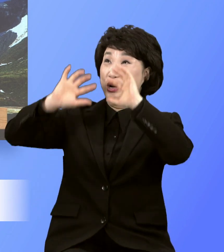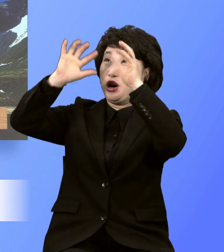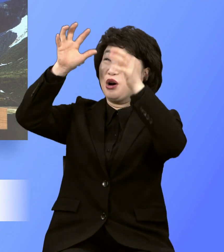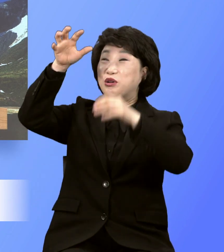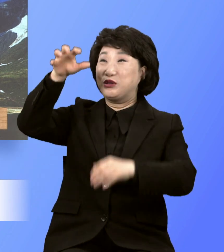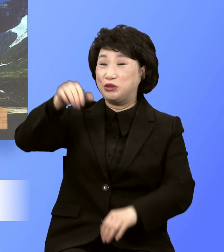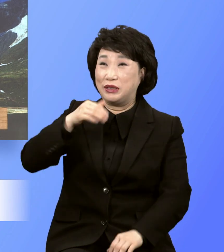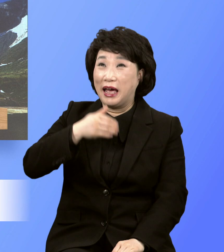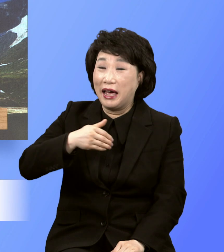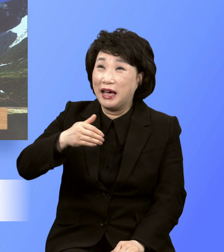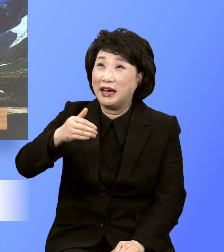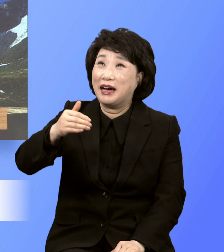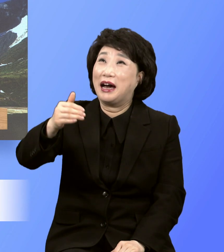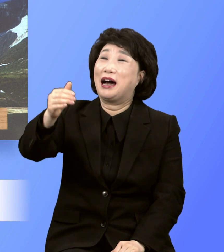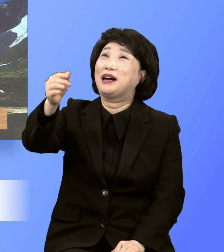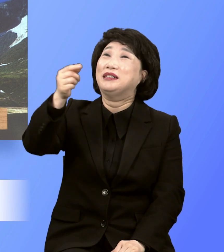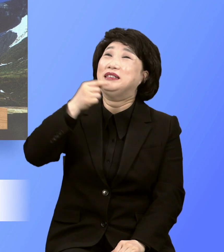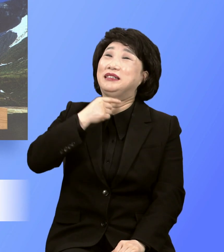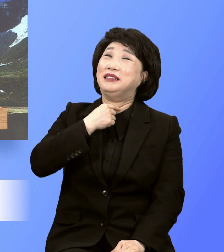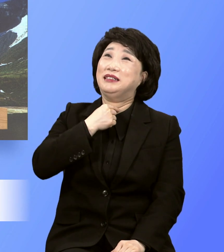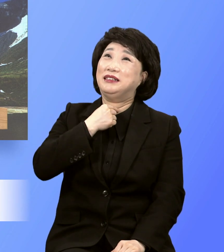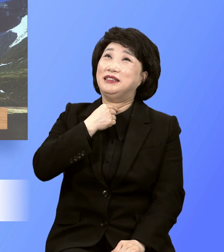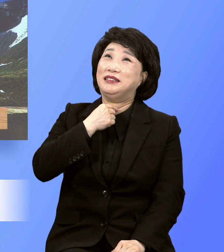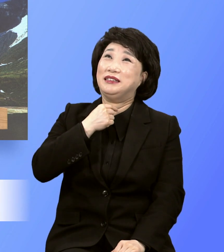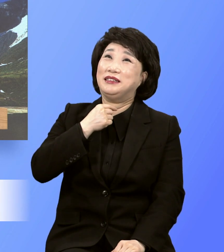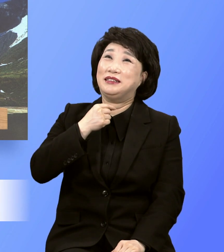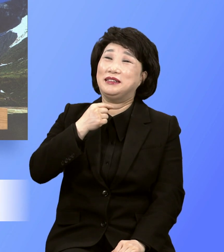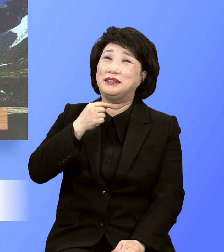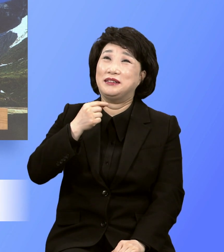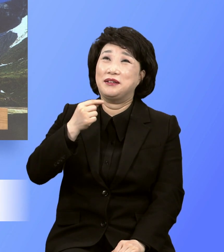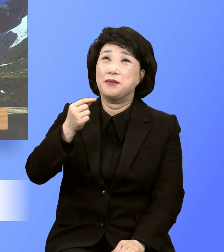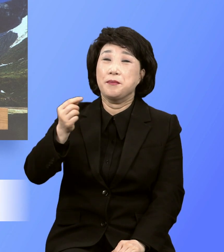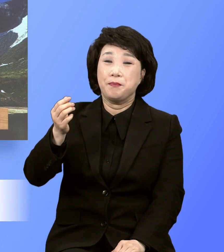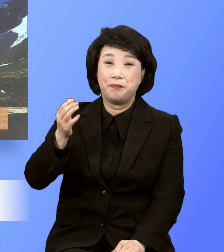나 천국에 가리